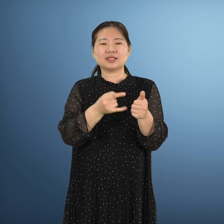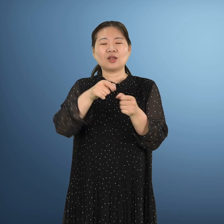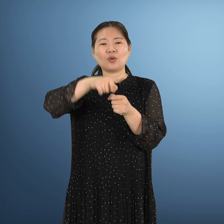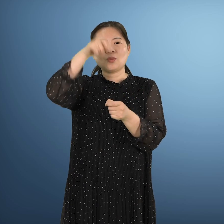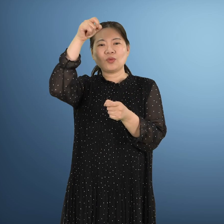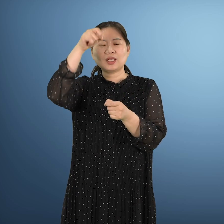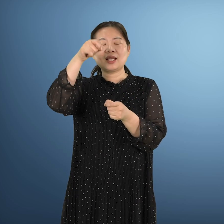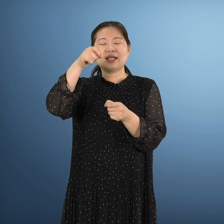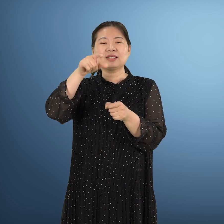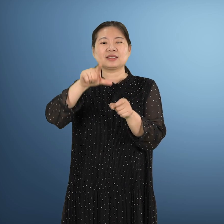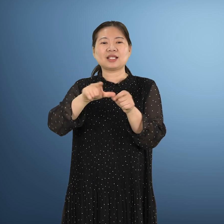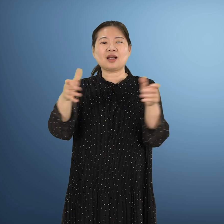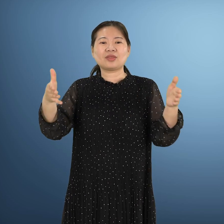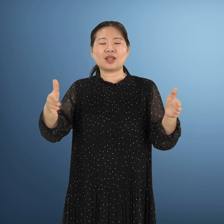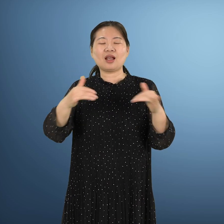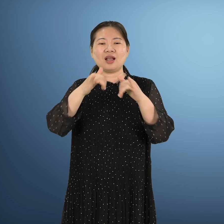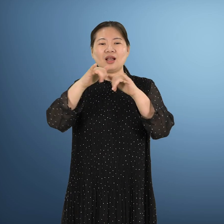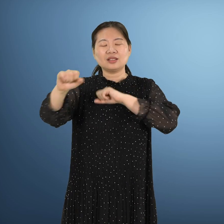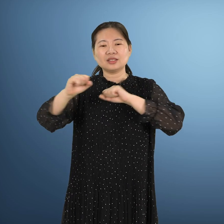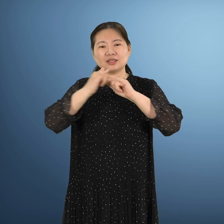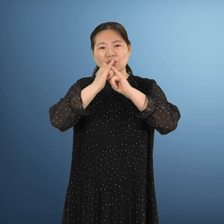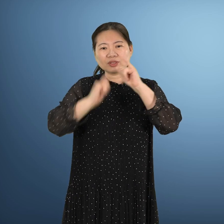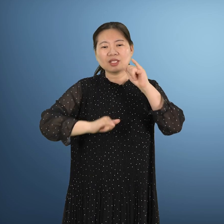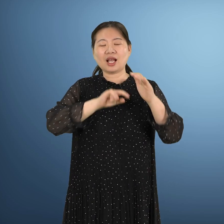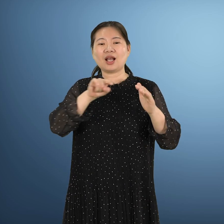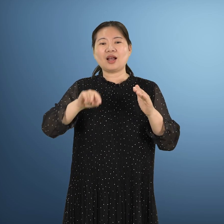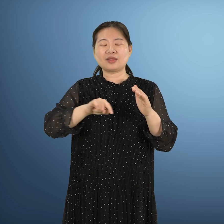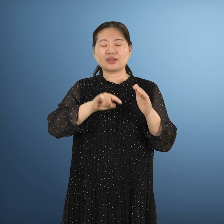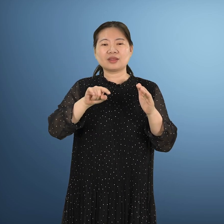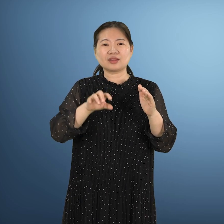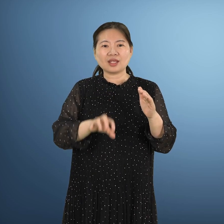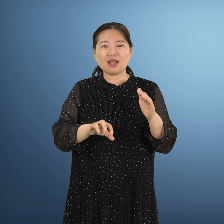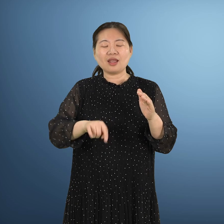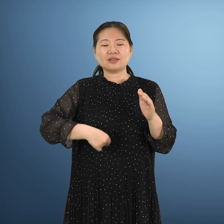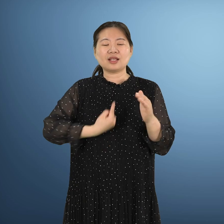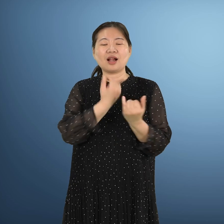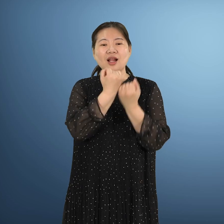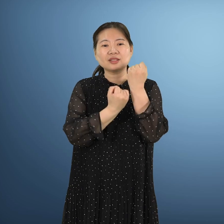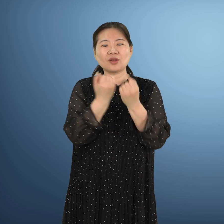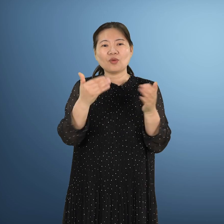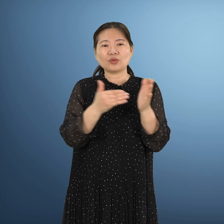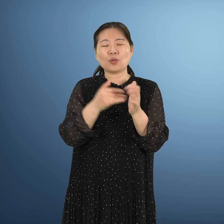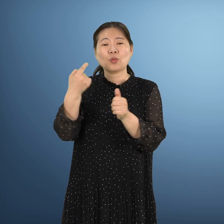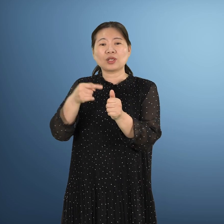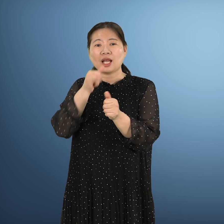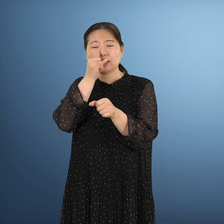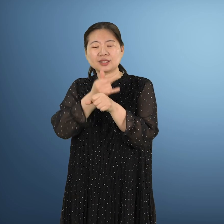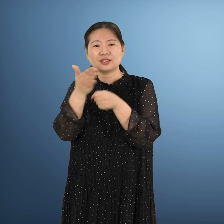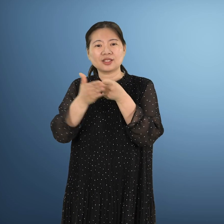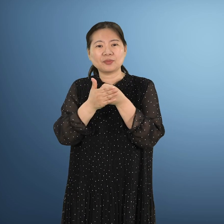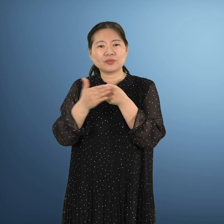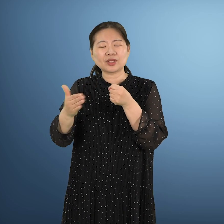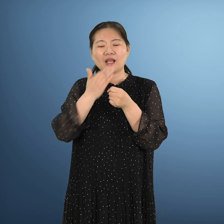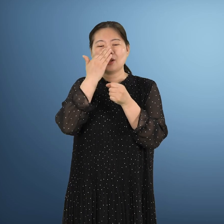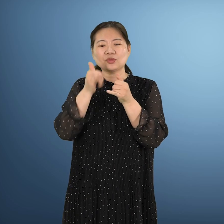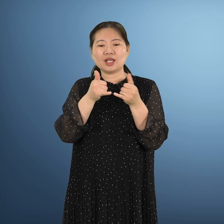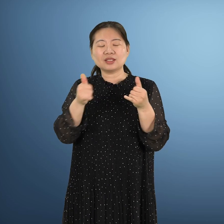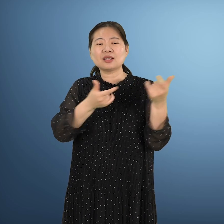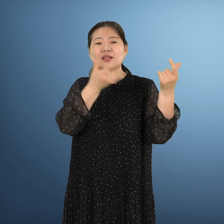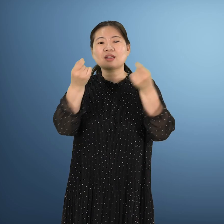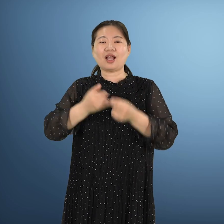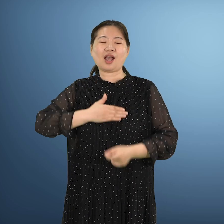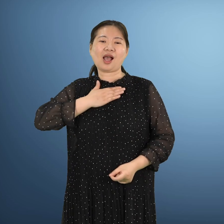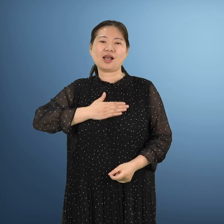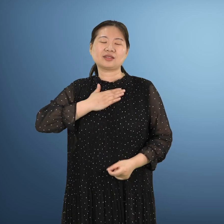오랜 수천 년의 역사 속에서 나름 그걸 해석하고 가르쳐서 유대인들이 다 알고